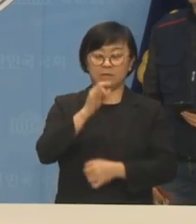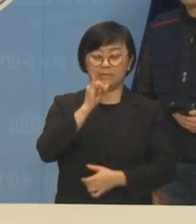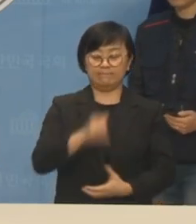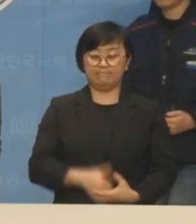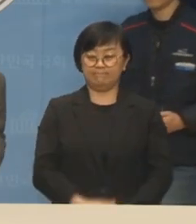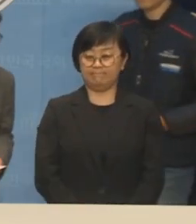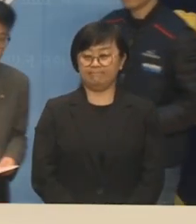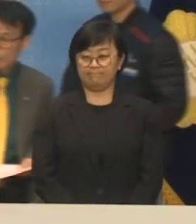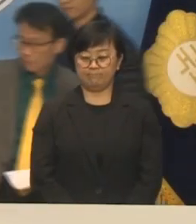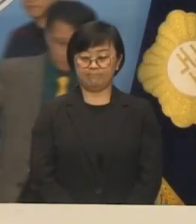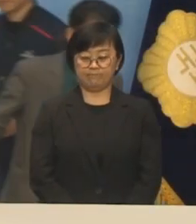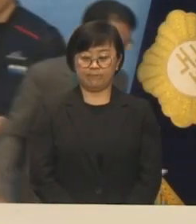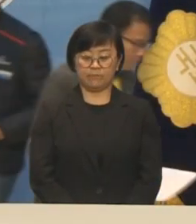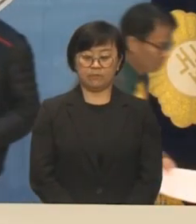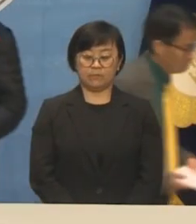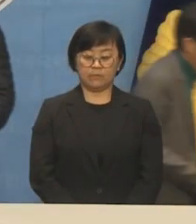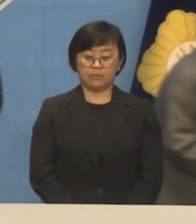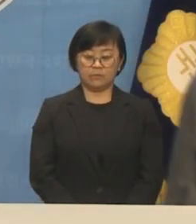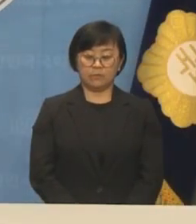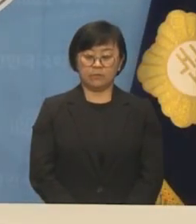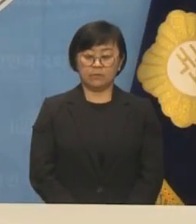있겠습니다.